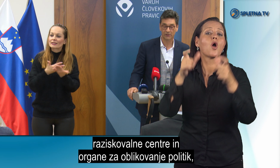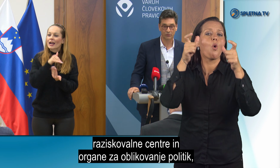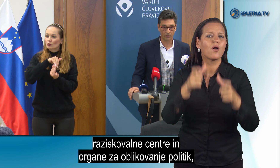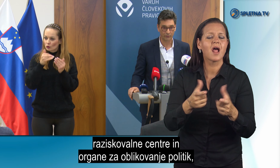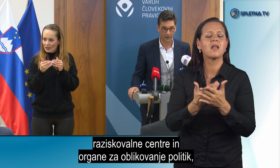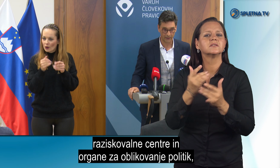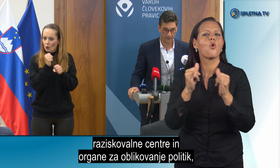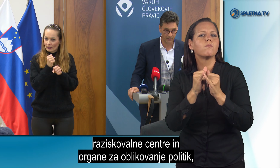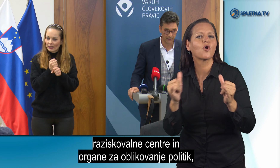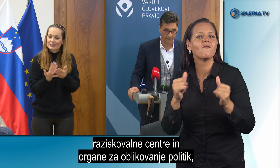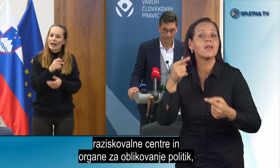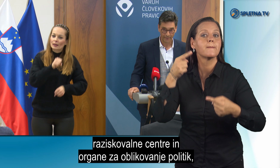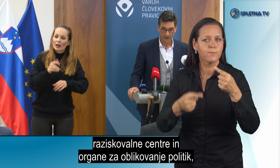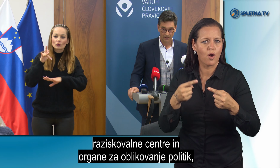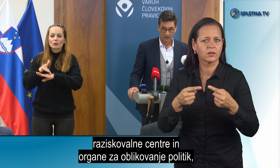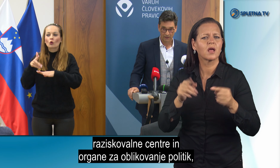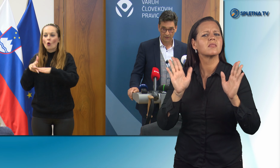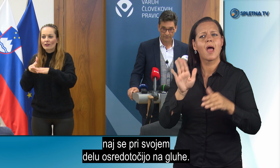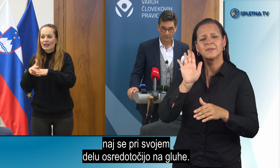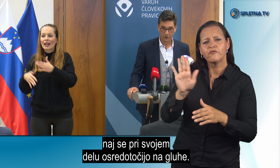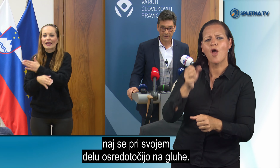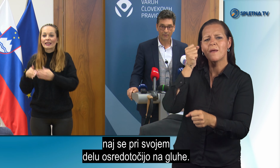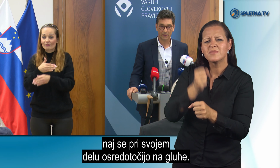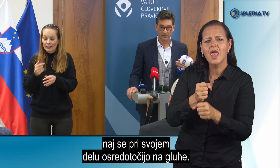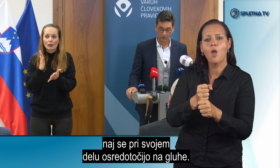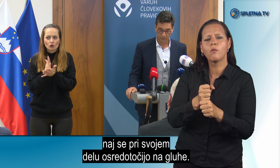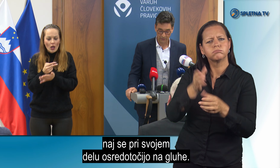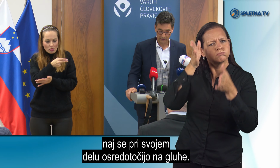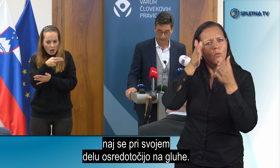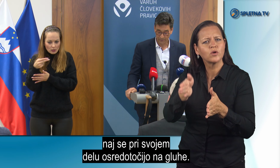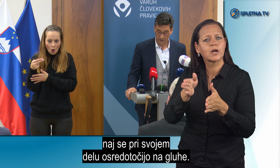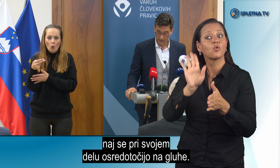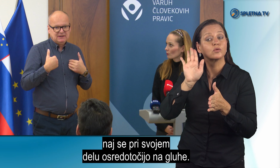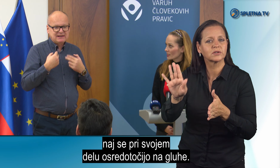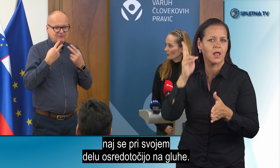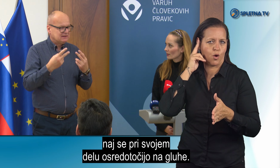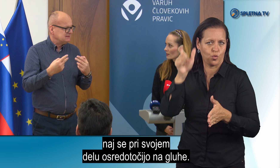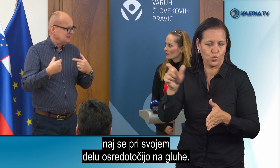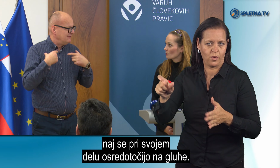oblikovanje politik, naj se pri svojem delu osredotočijo na gluhe.